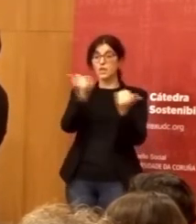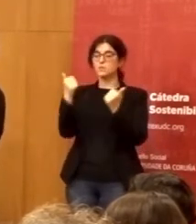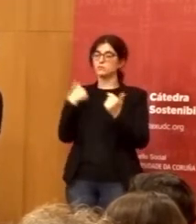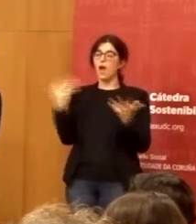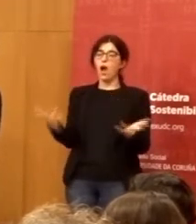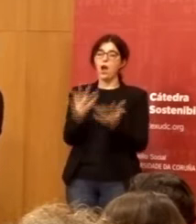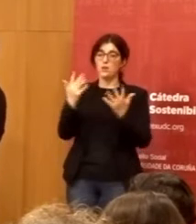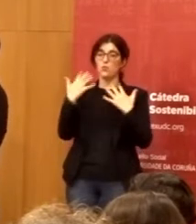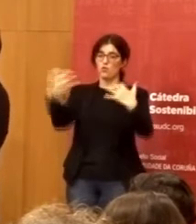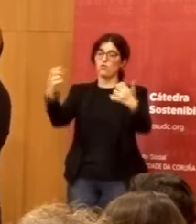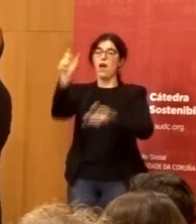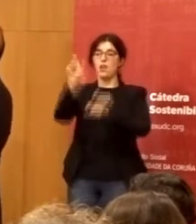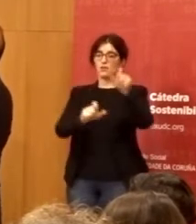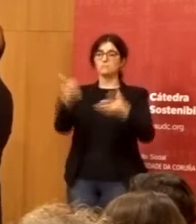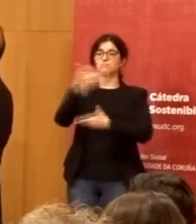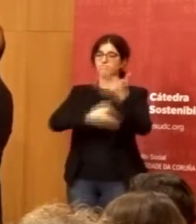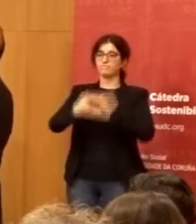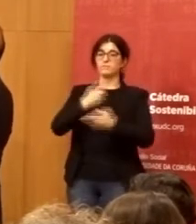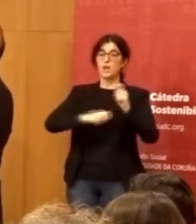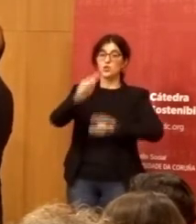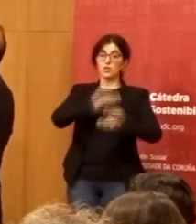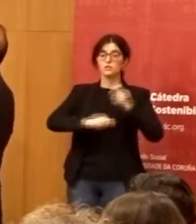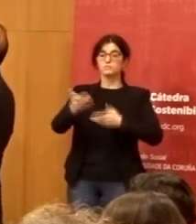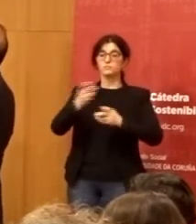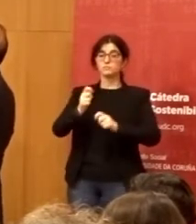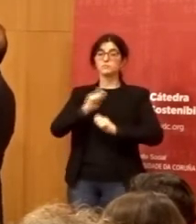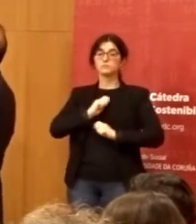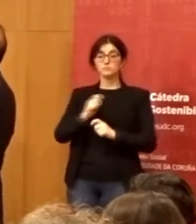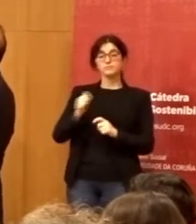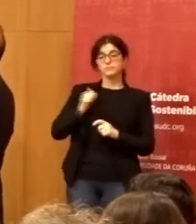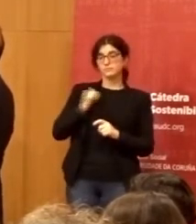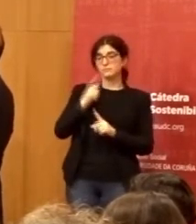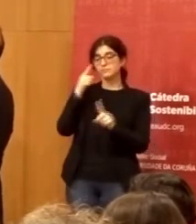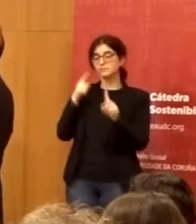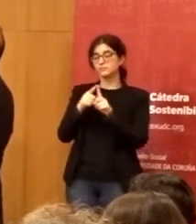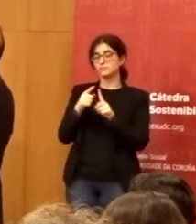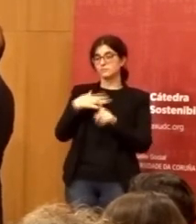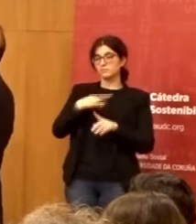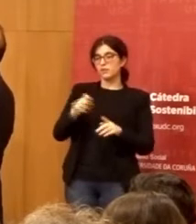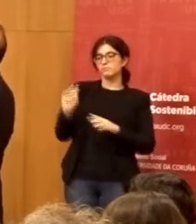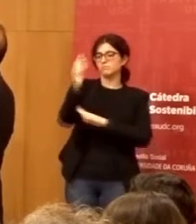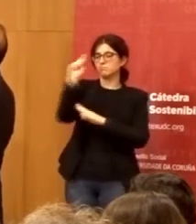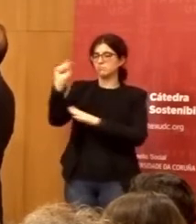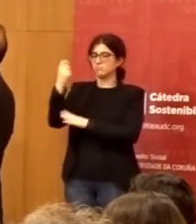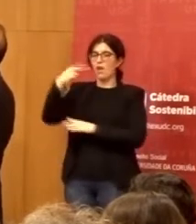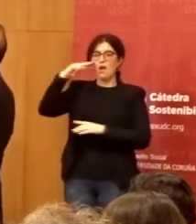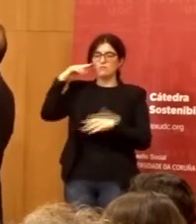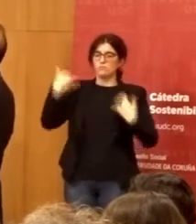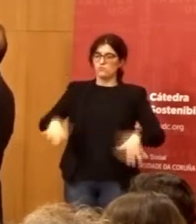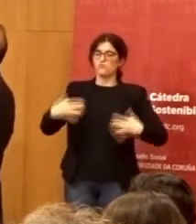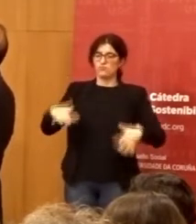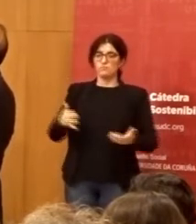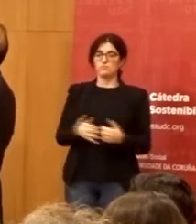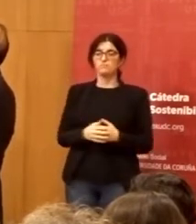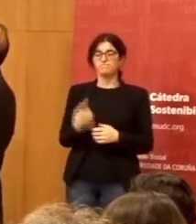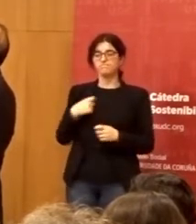este acto a que sigáis colaborando con APSA y dándonos las oportunidades para poder alcanzar nuestros sueños. Os pido que confiéis en nosotros